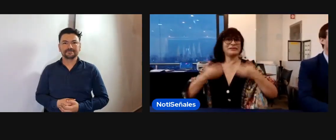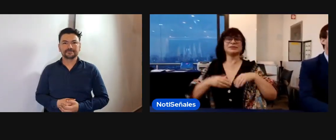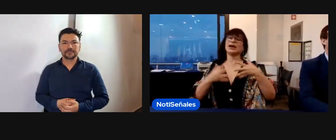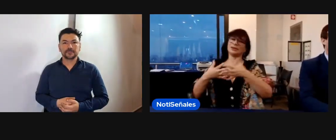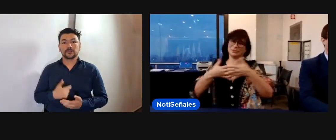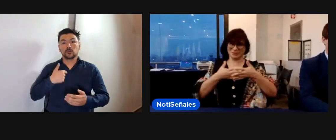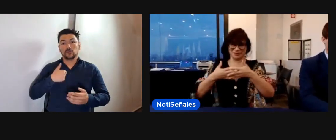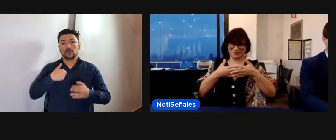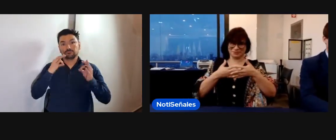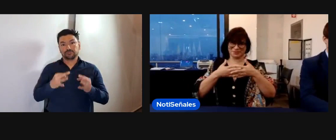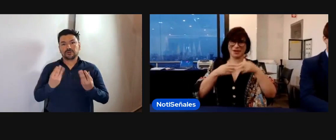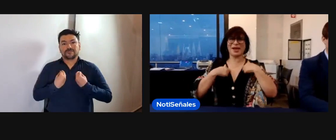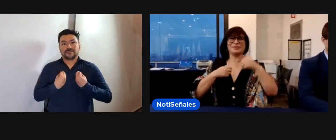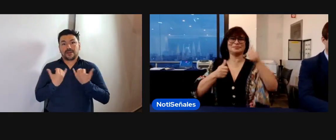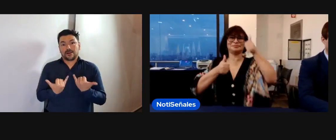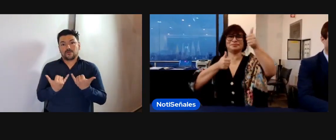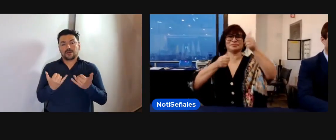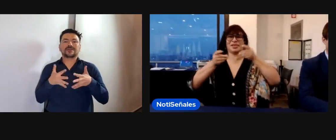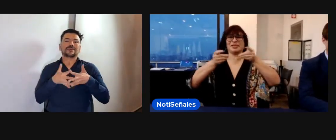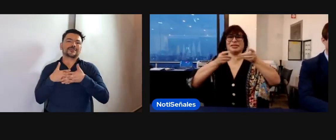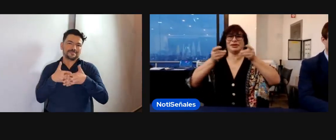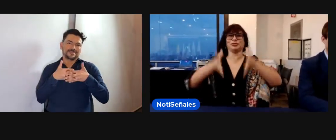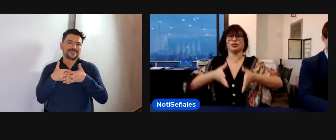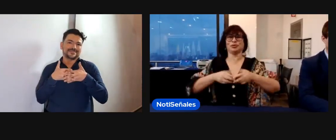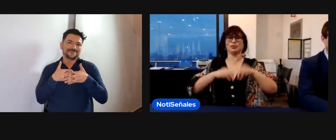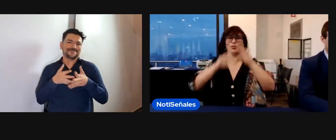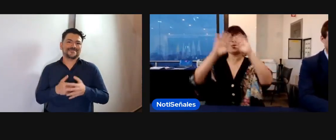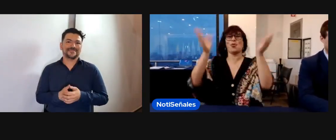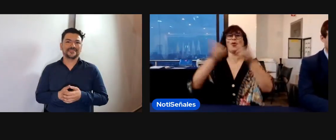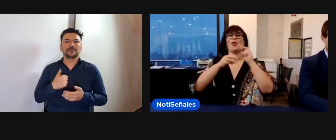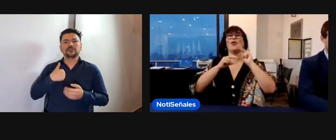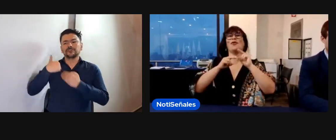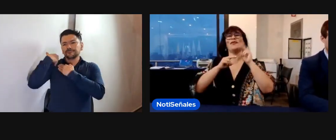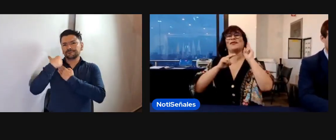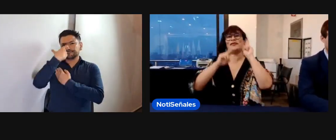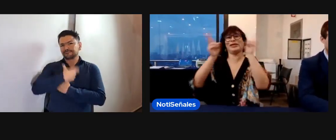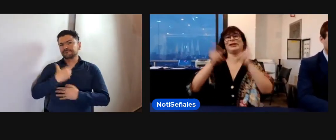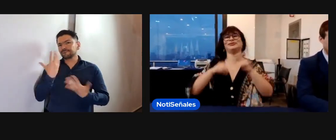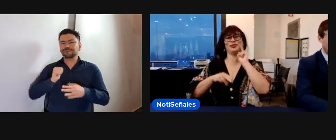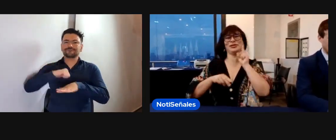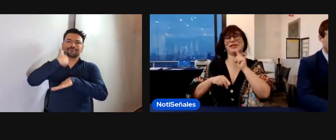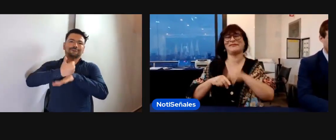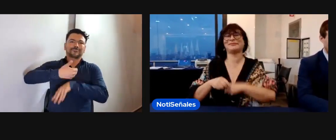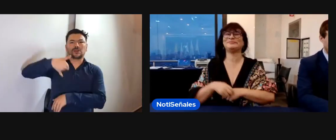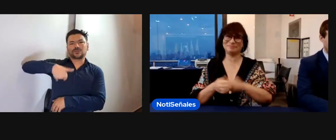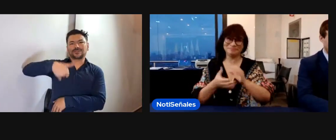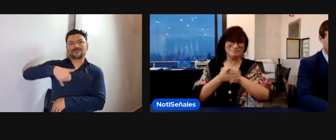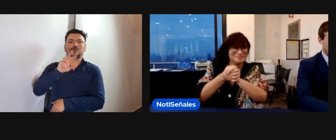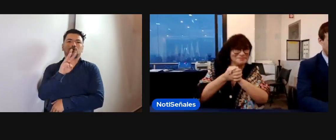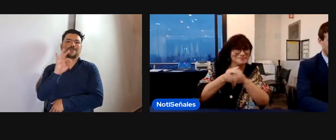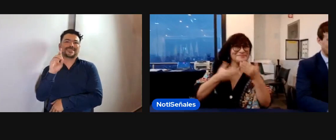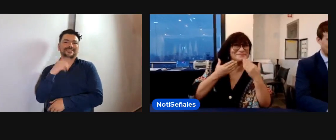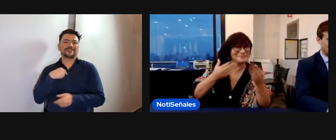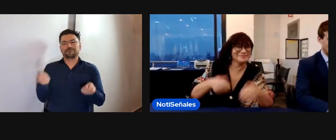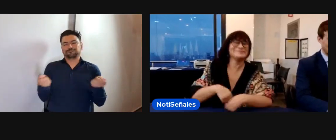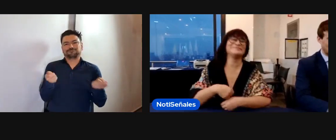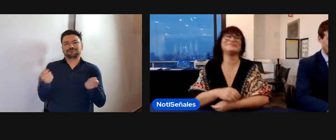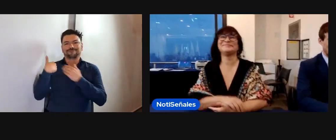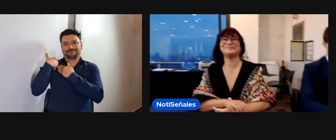Y he vivido en los Estados Unidos. En este momento, soy la CEO de la Federación Mundial de